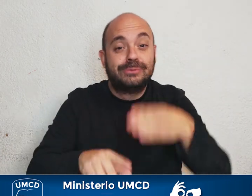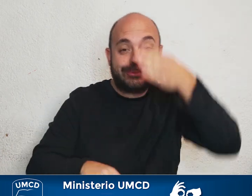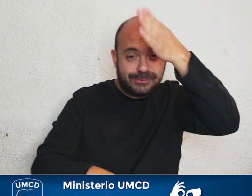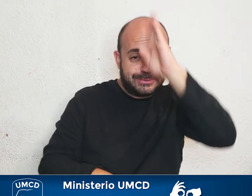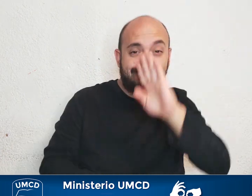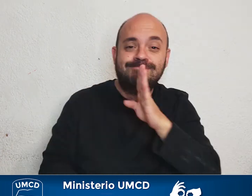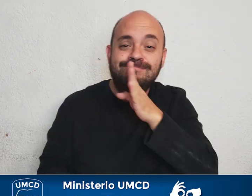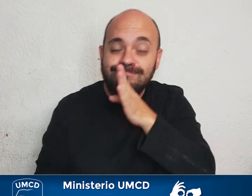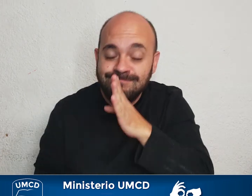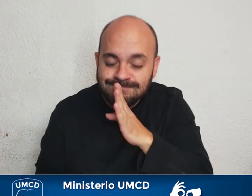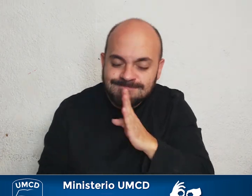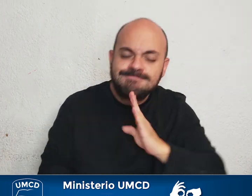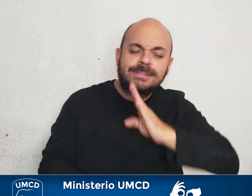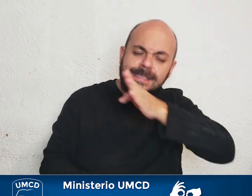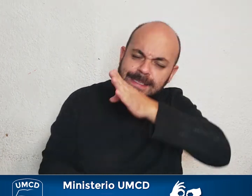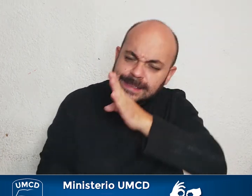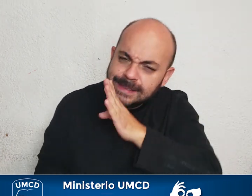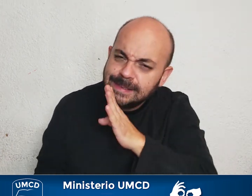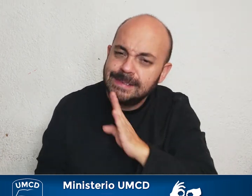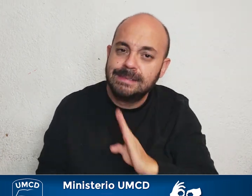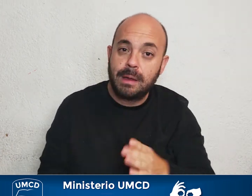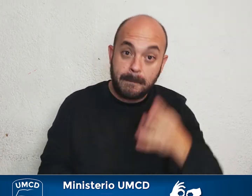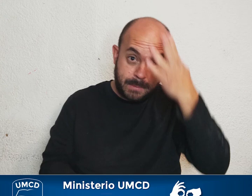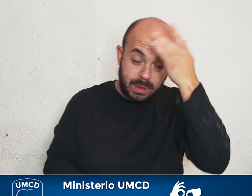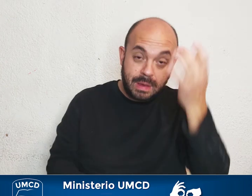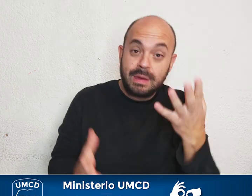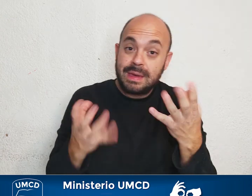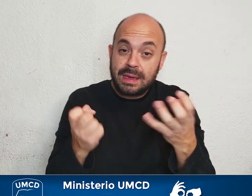paciente y está dando la oportunidad al hombre,